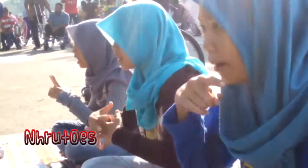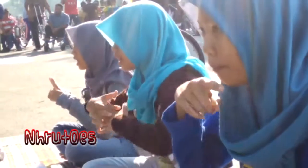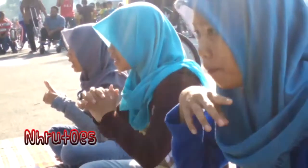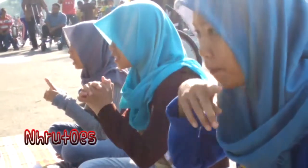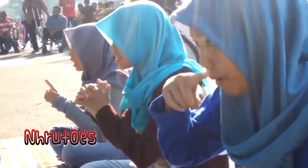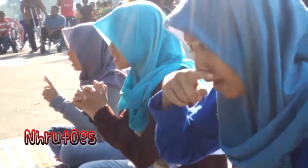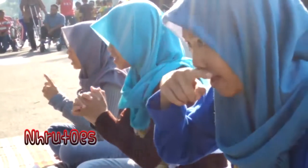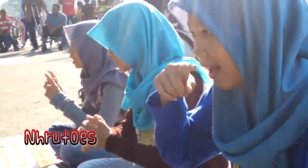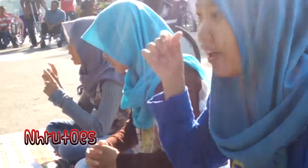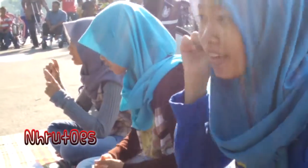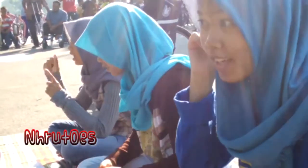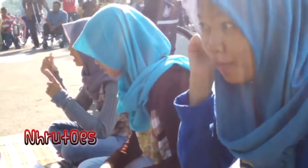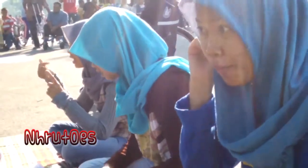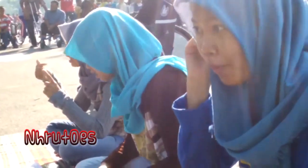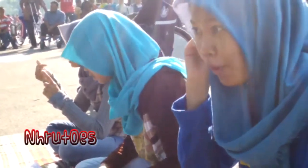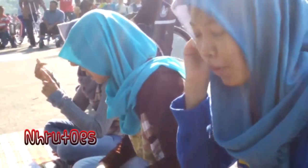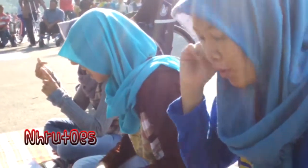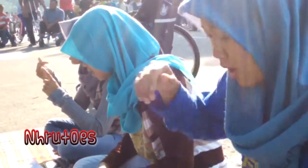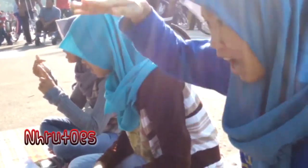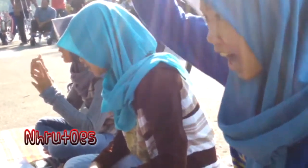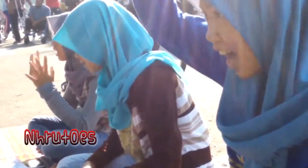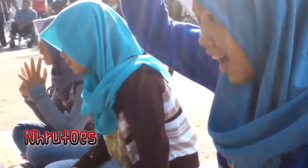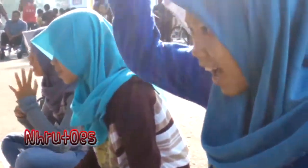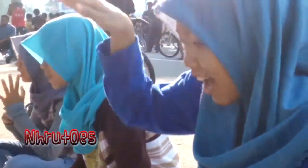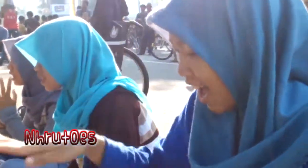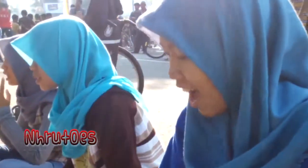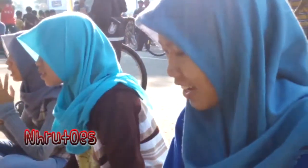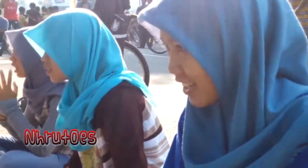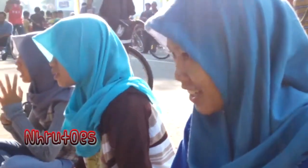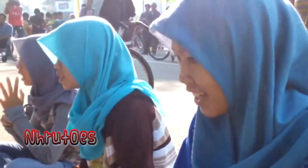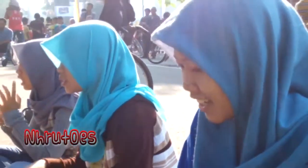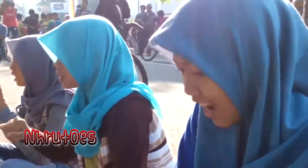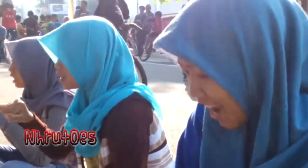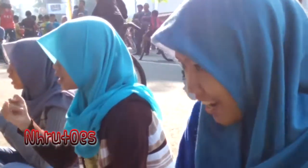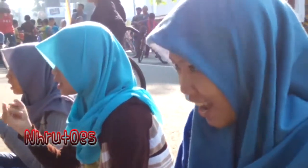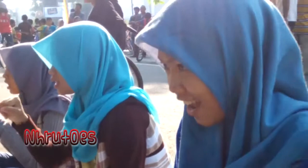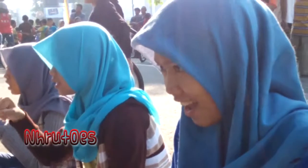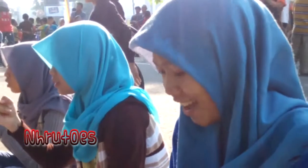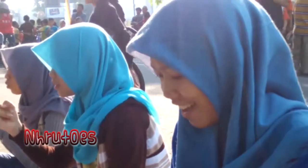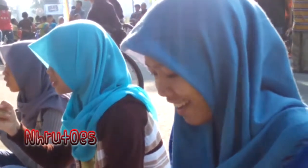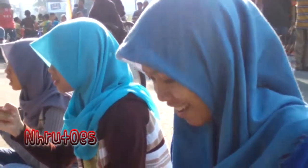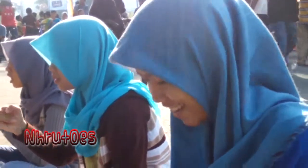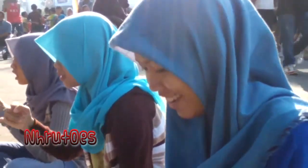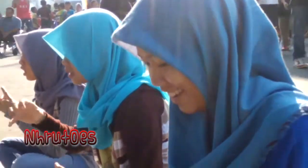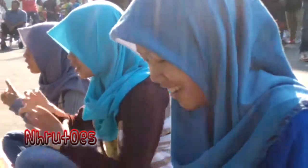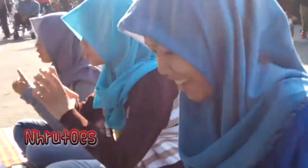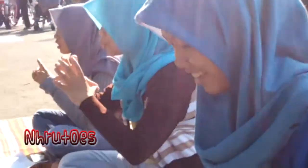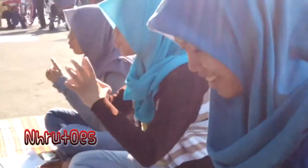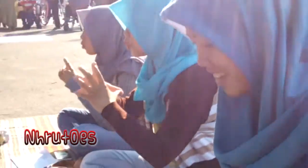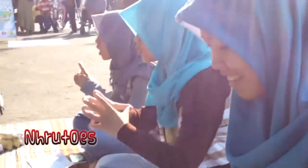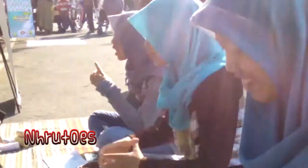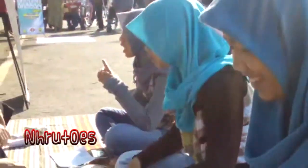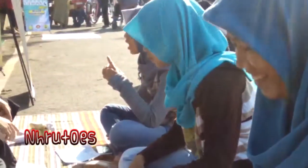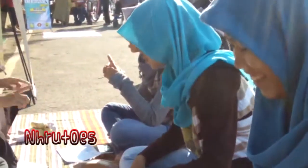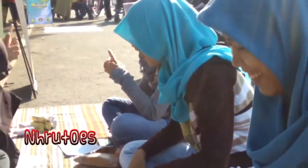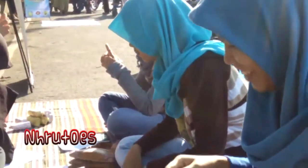masih banyak melihat kalau di kota enak, teman-teman bisa sekolah. Iya, teman-teman bisa sekolah di